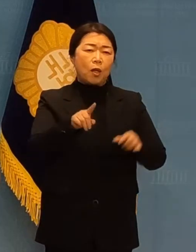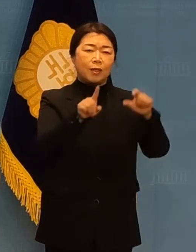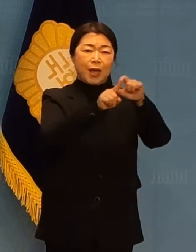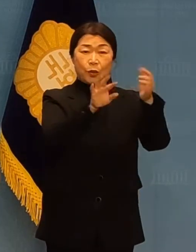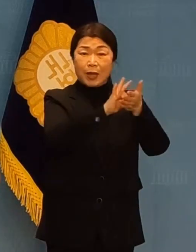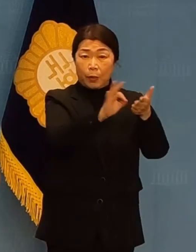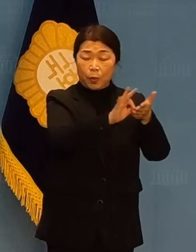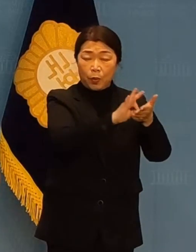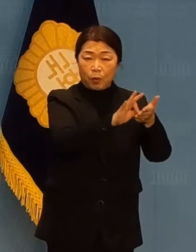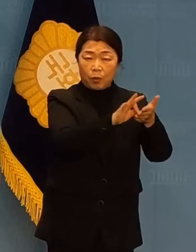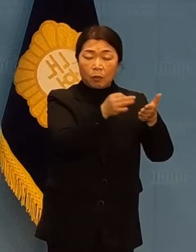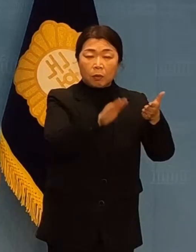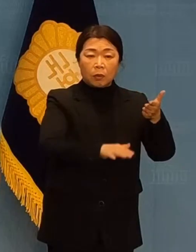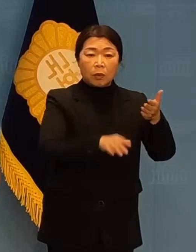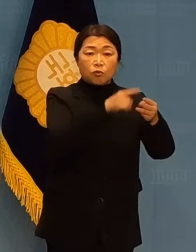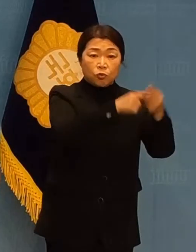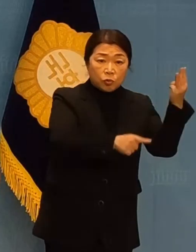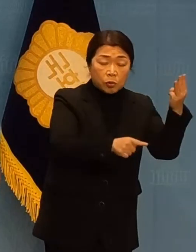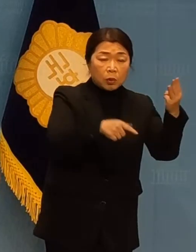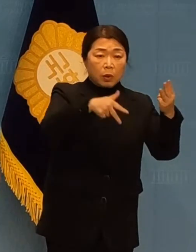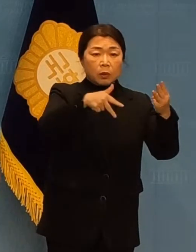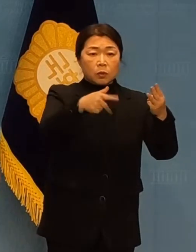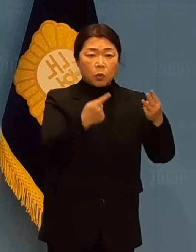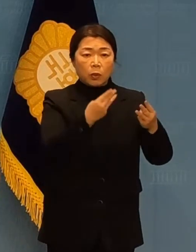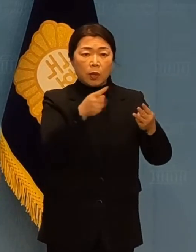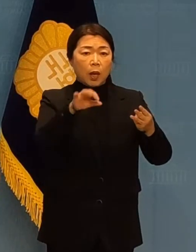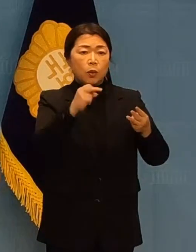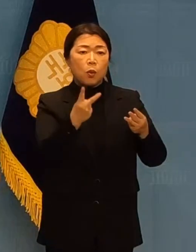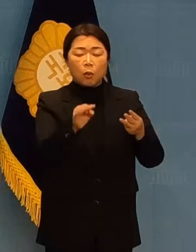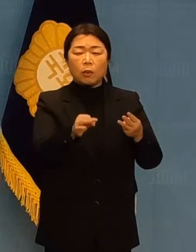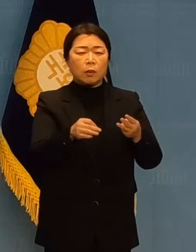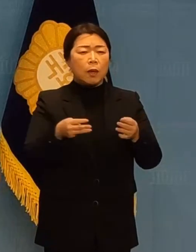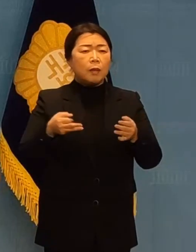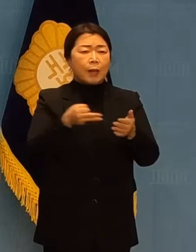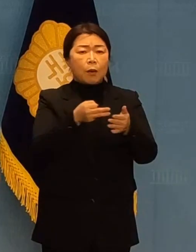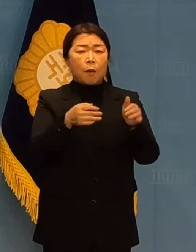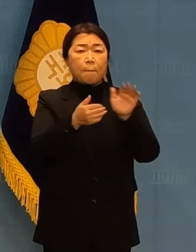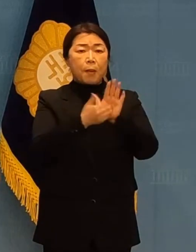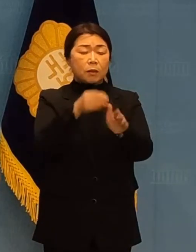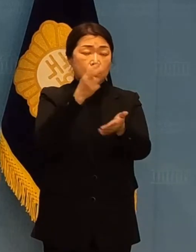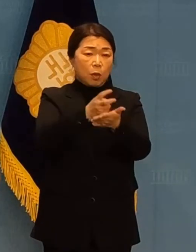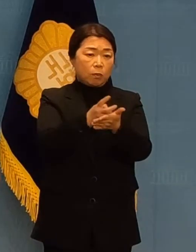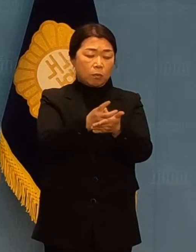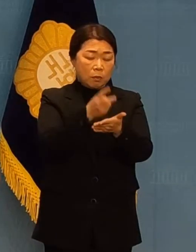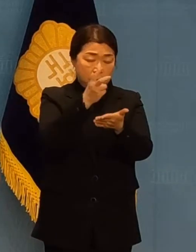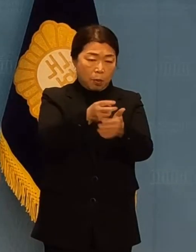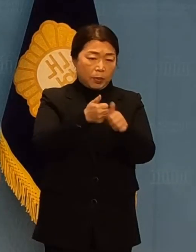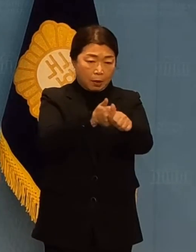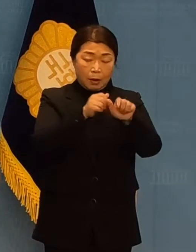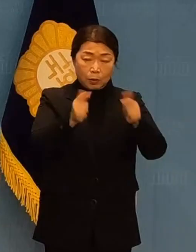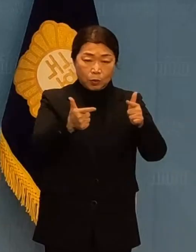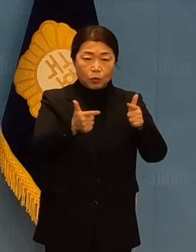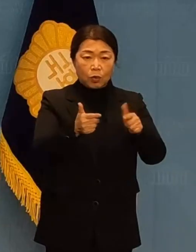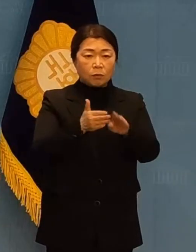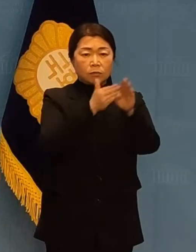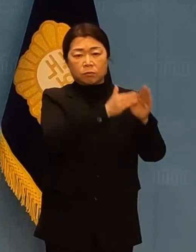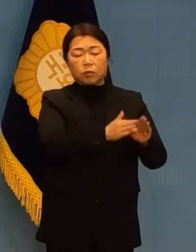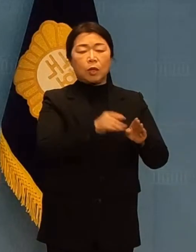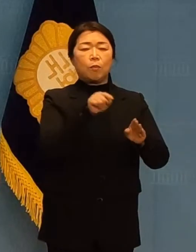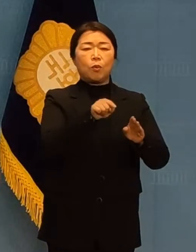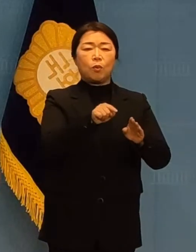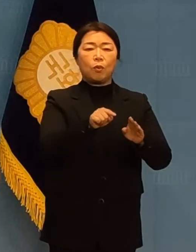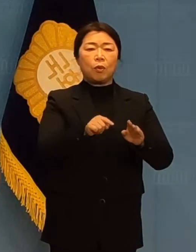윤석열과 조태용은 테러 방지법을 적용하지 않았고 국정원 책임하에 사건의 실상, 배후, 목적,